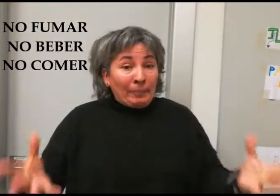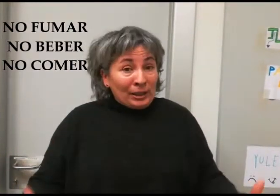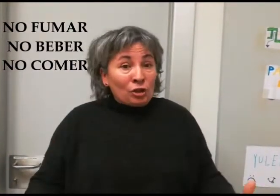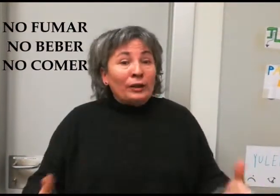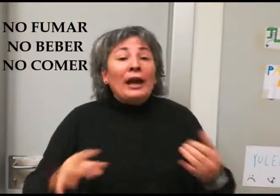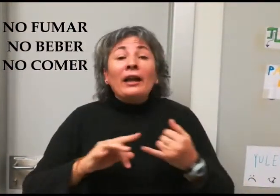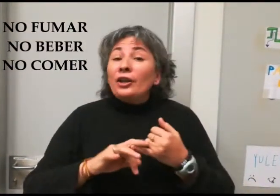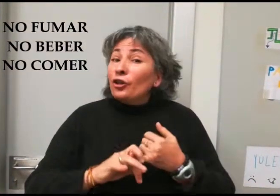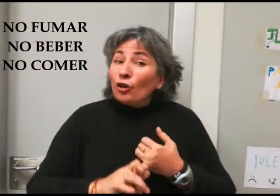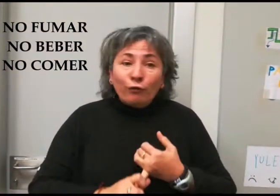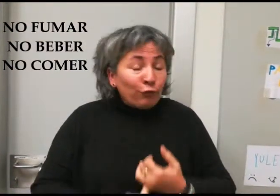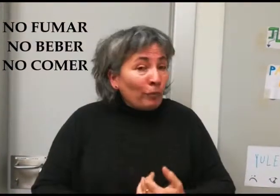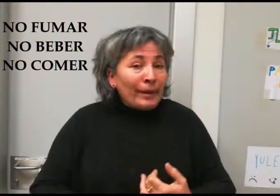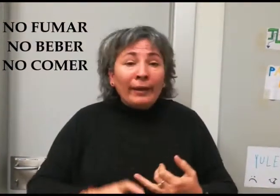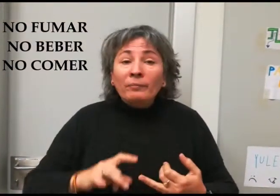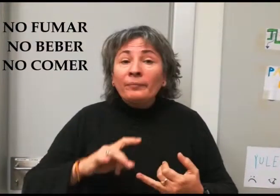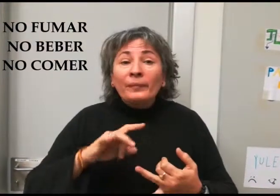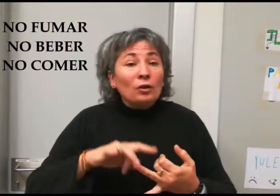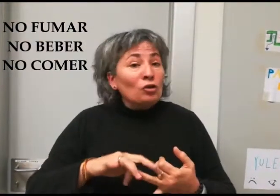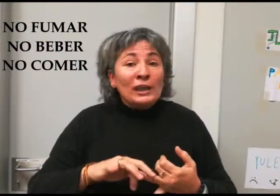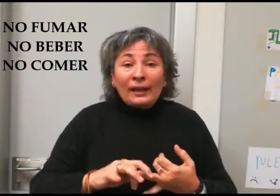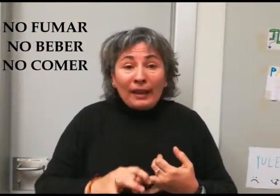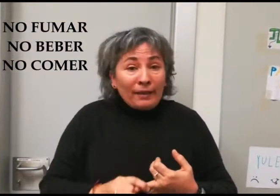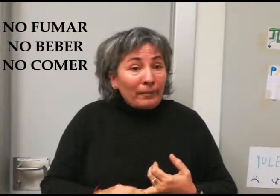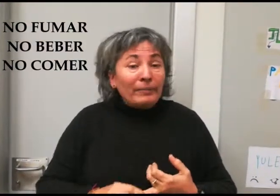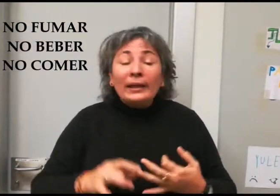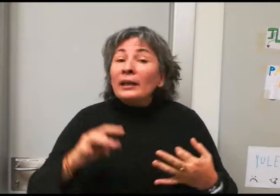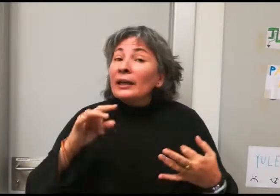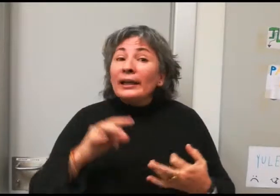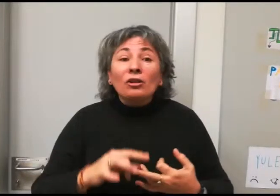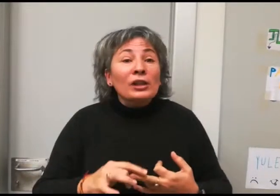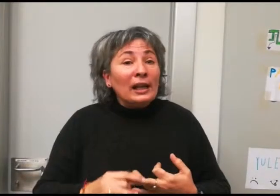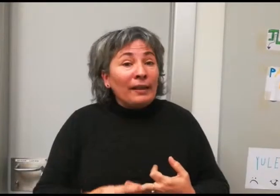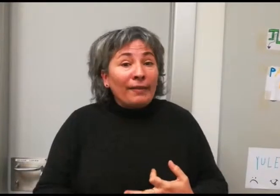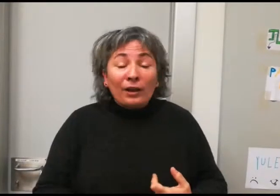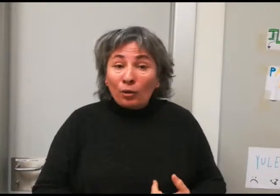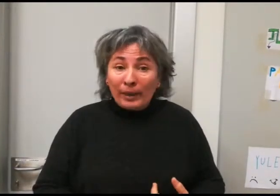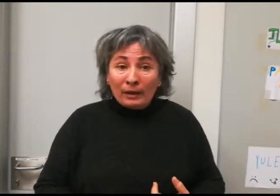persona no fume, no se le da de beber y no se le da de comer.